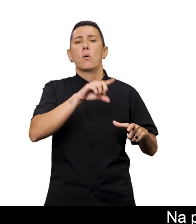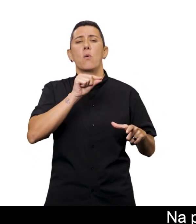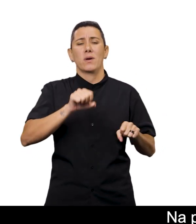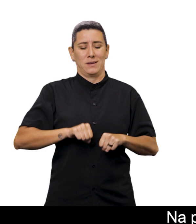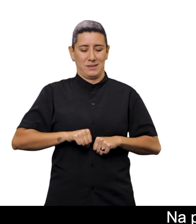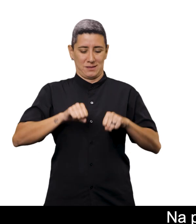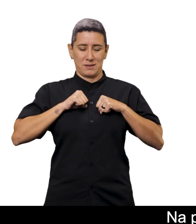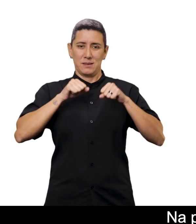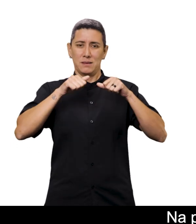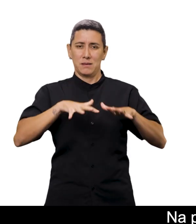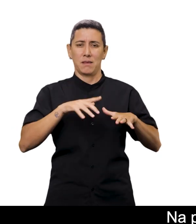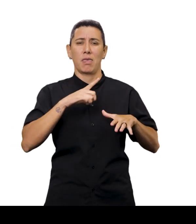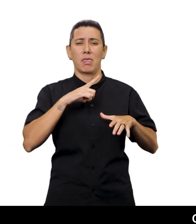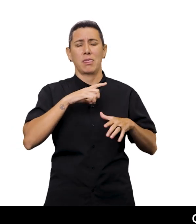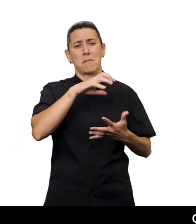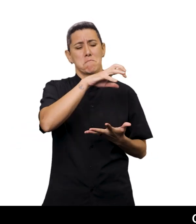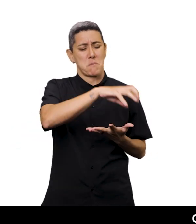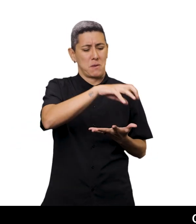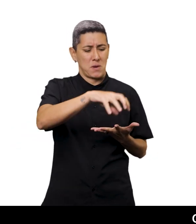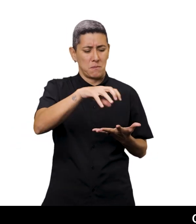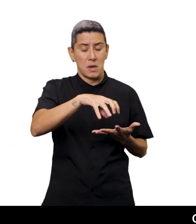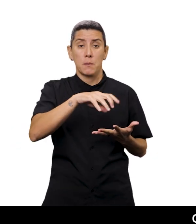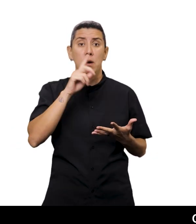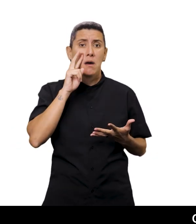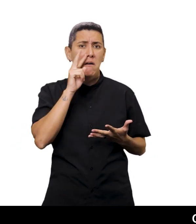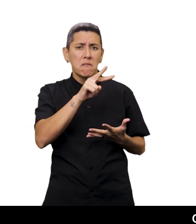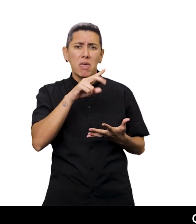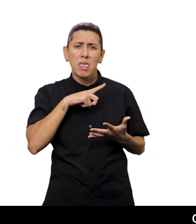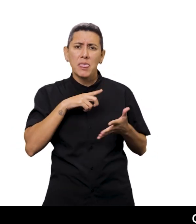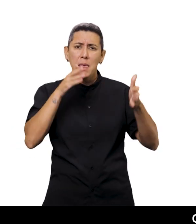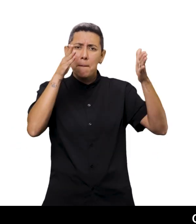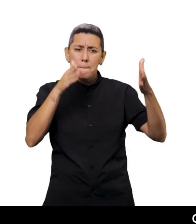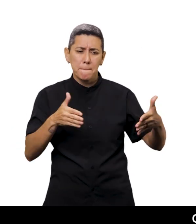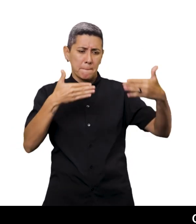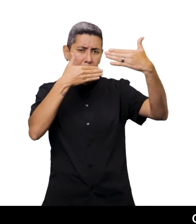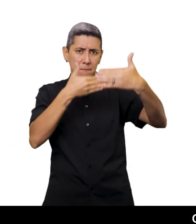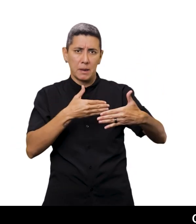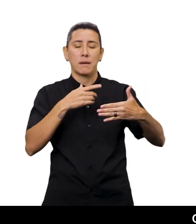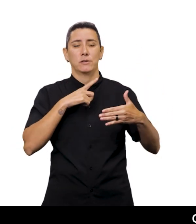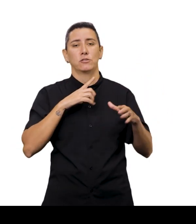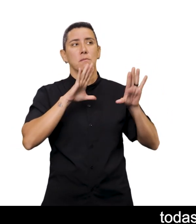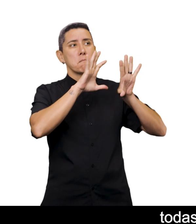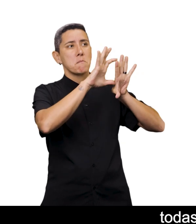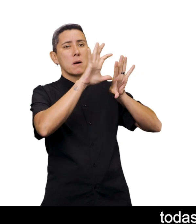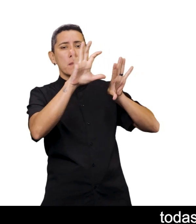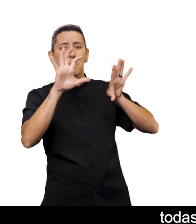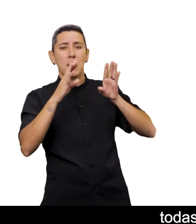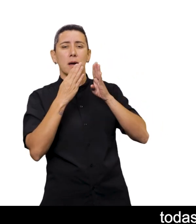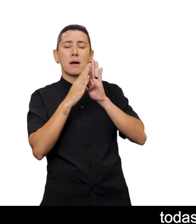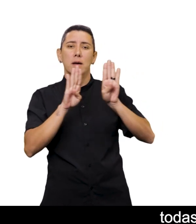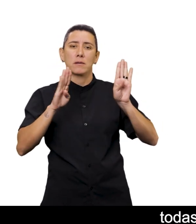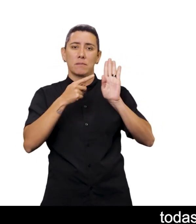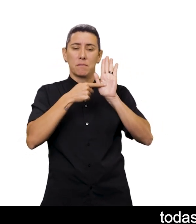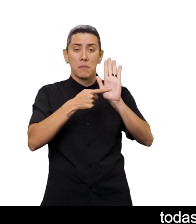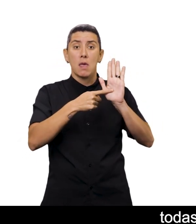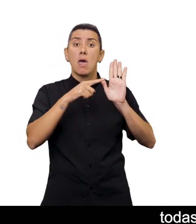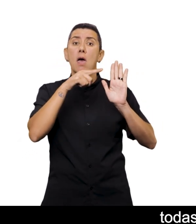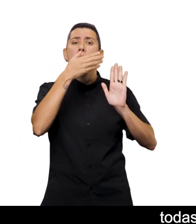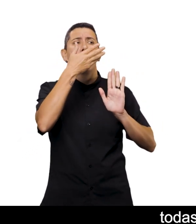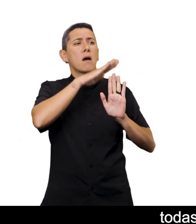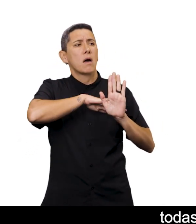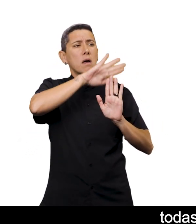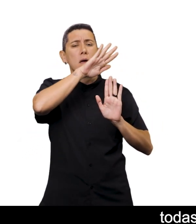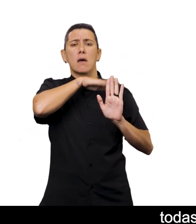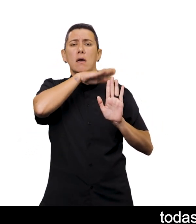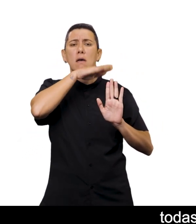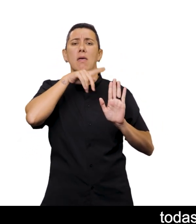exposição Serigrafistas Queer, onde estão localizados alguns de seus núcleos, todas as paredes onde as obras